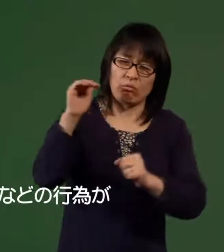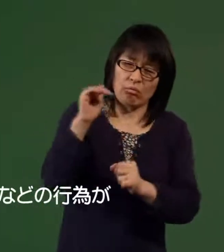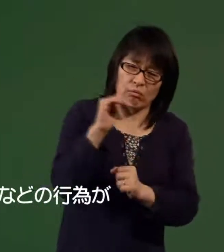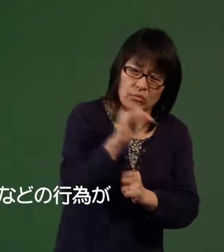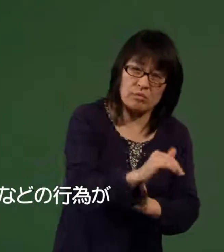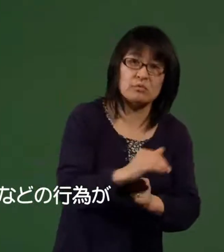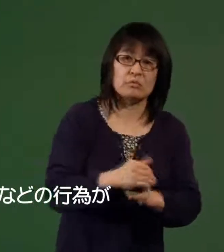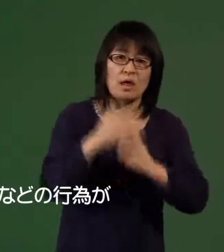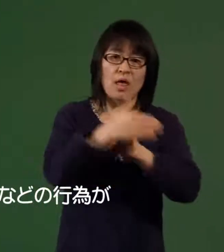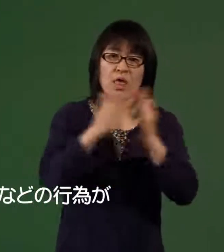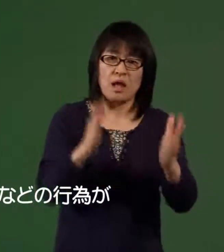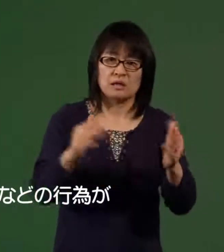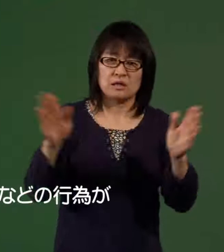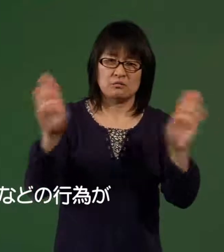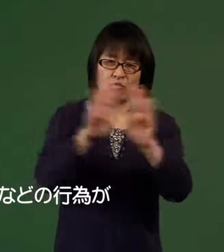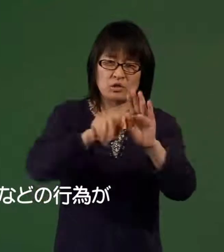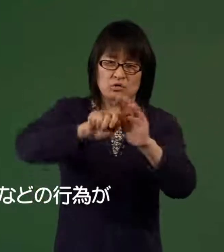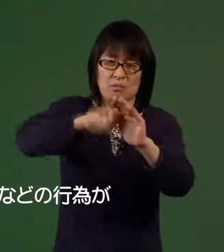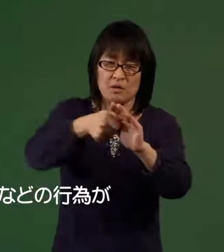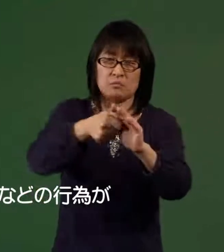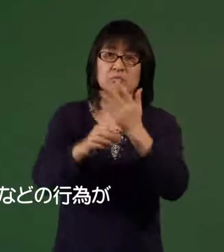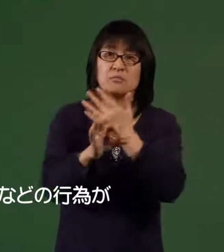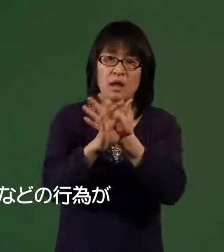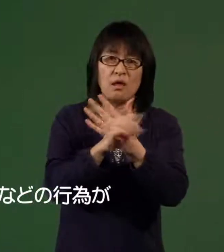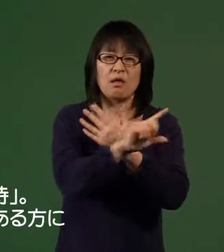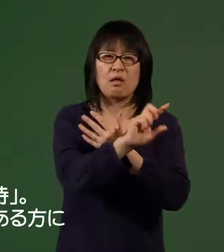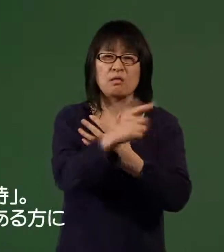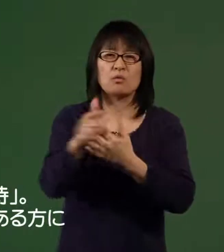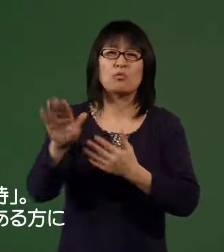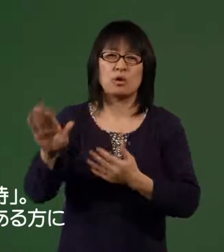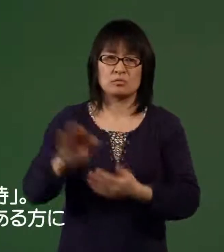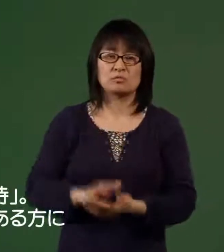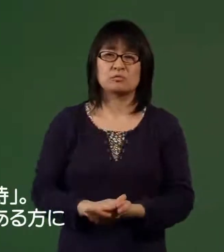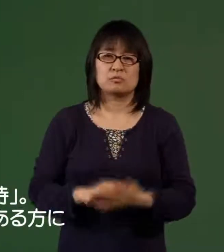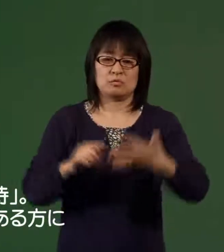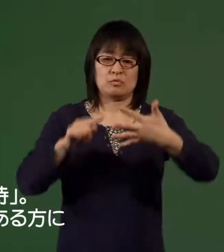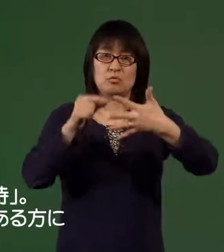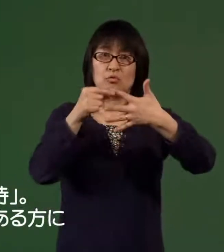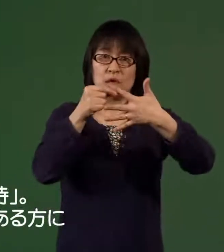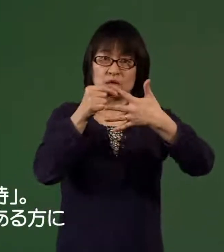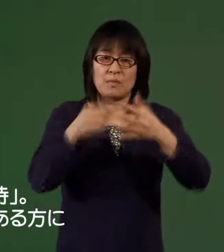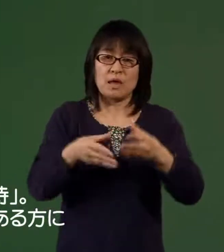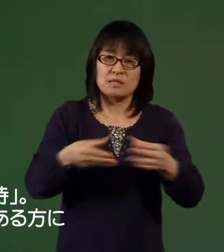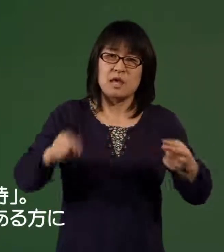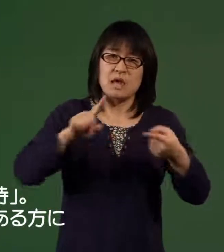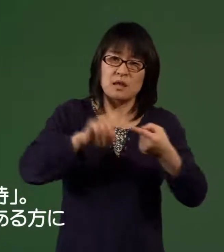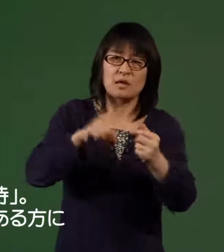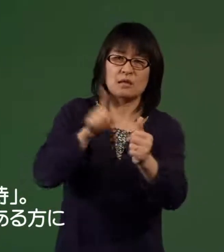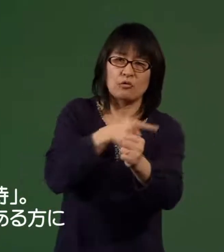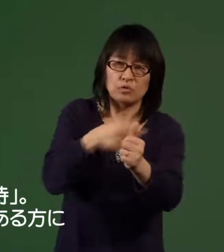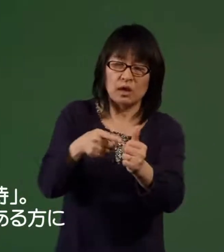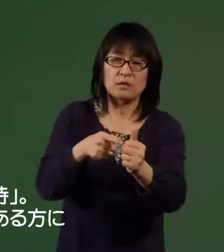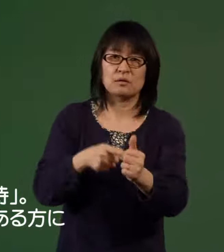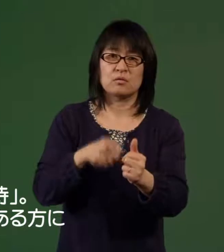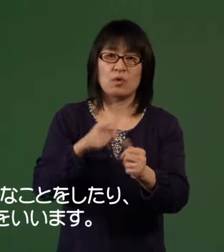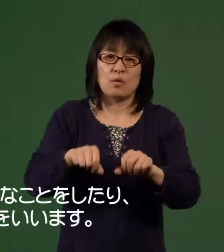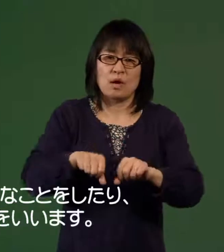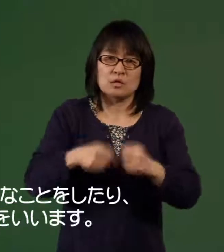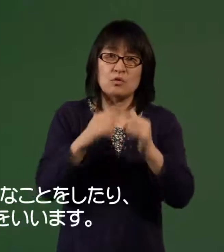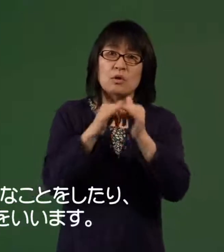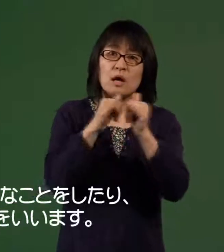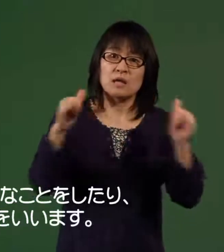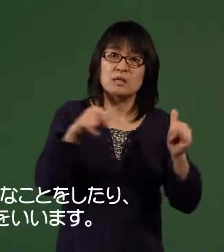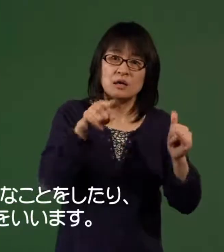部屋に閉じ込めるなどの行為が該当します二つ目は性的虐待これは障がいのある方に